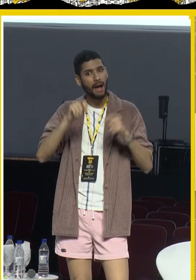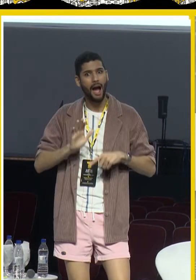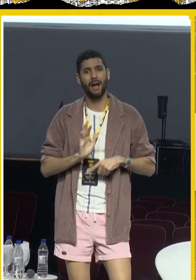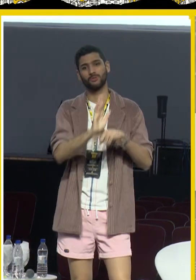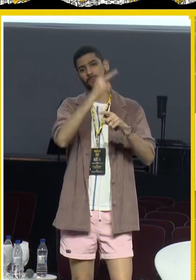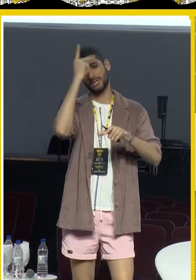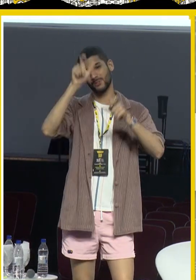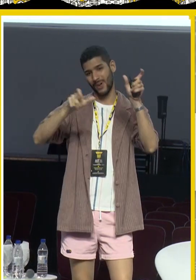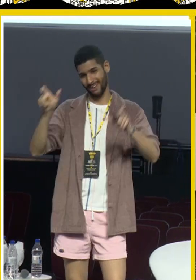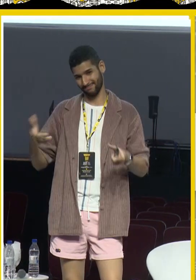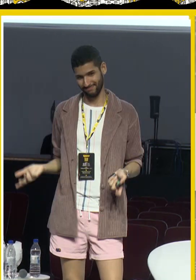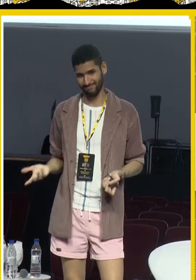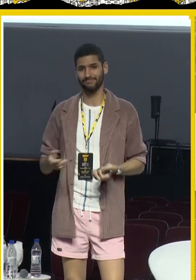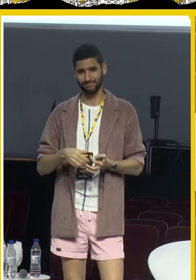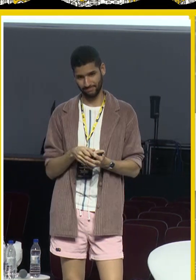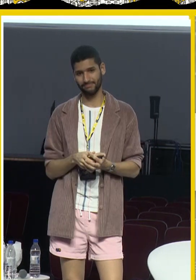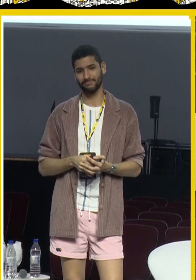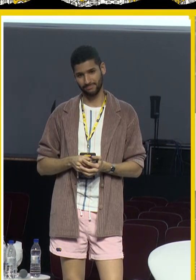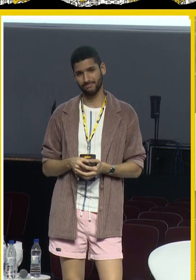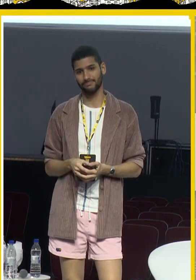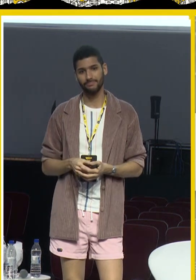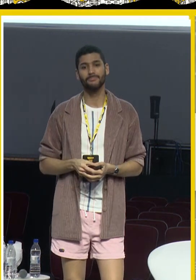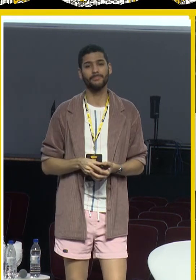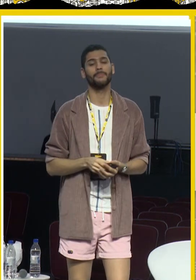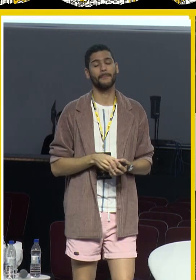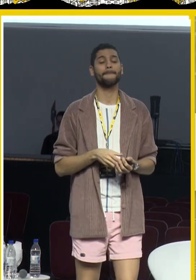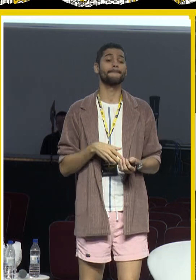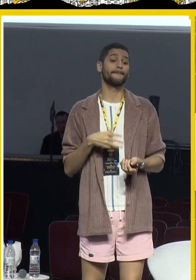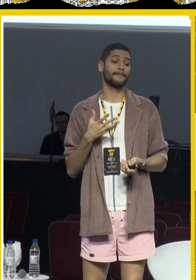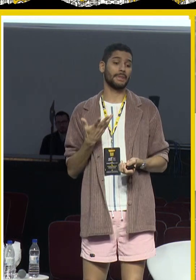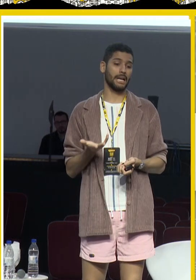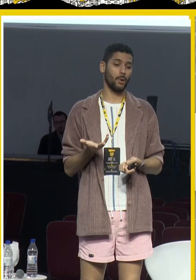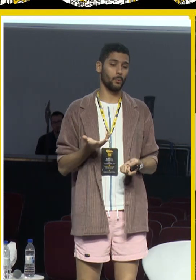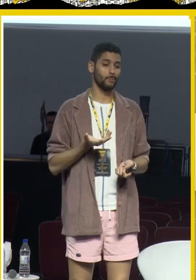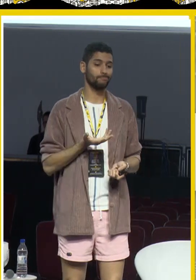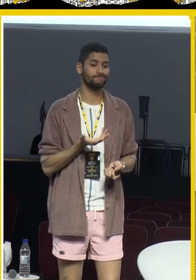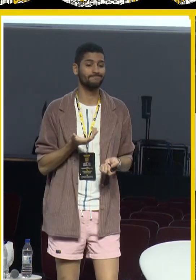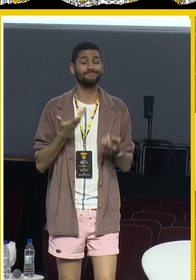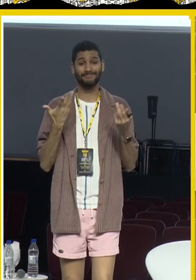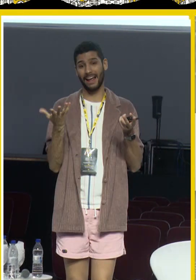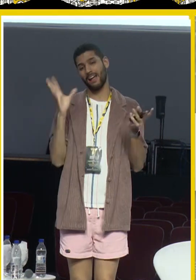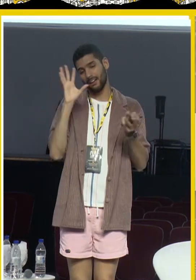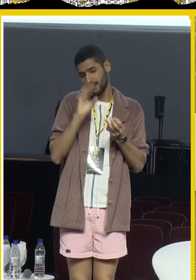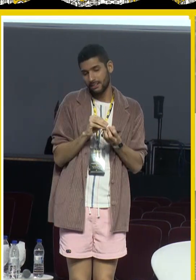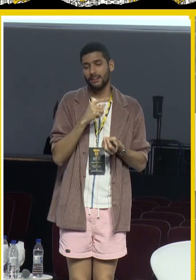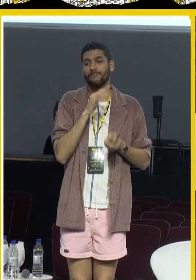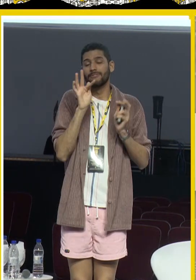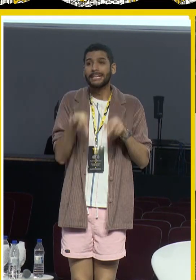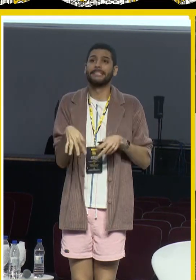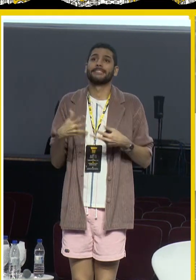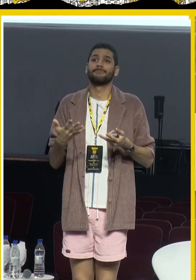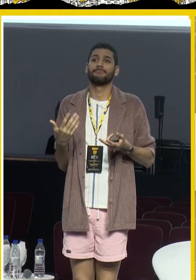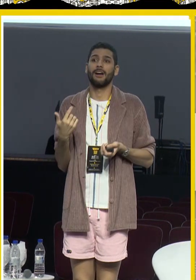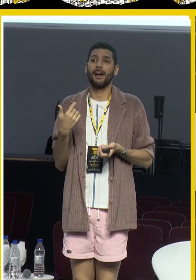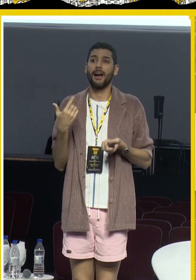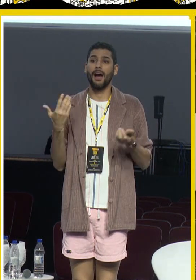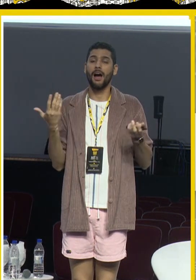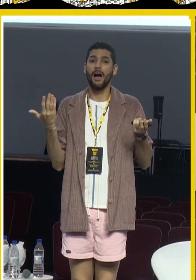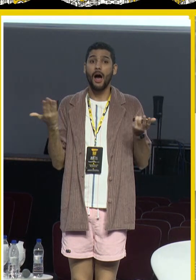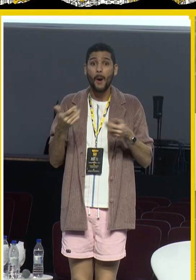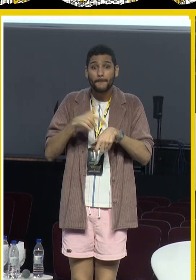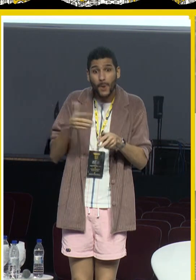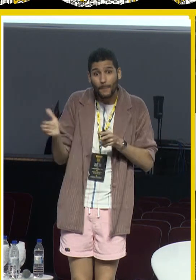e aí eu percebi que a dublagem consegue ajudar essas pessoas então é